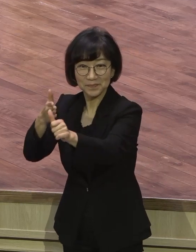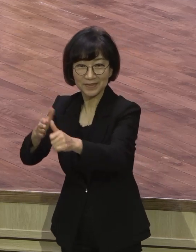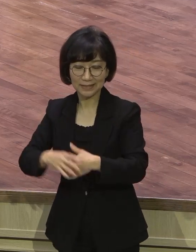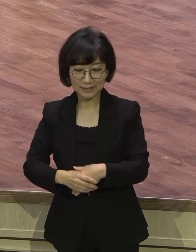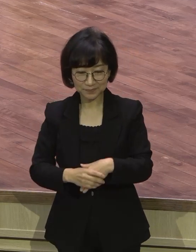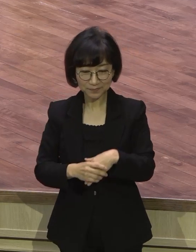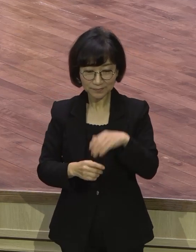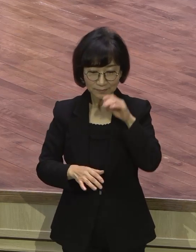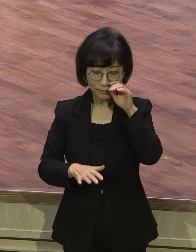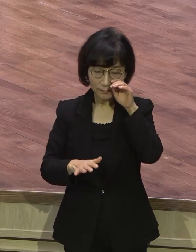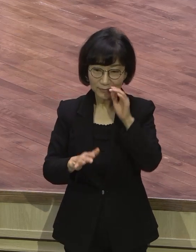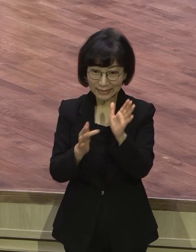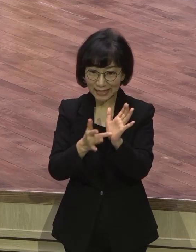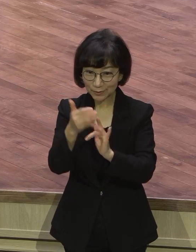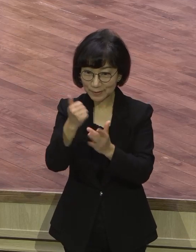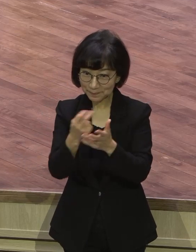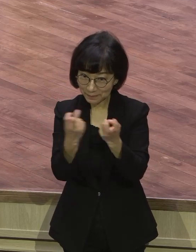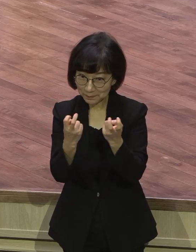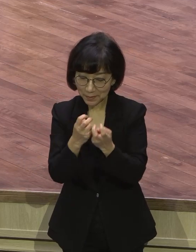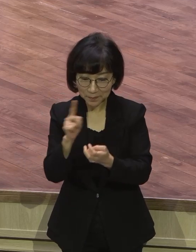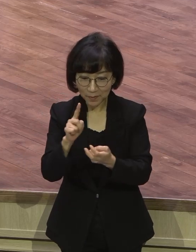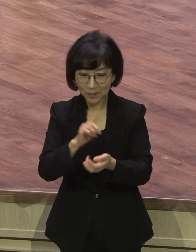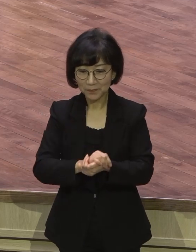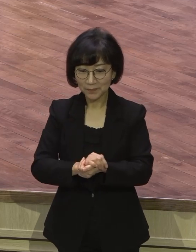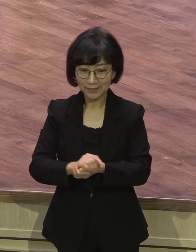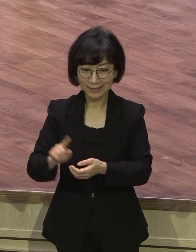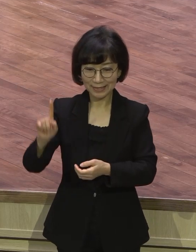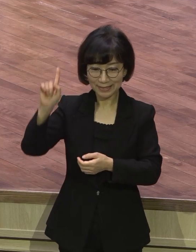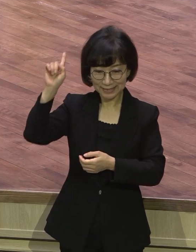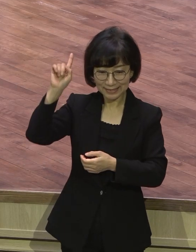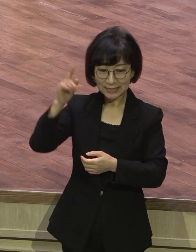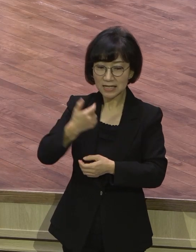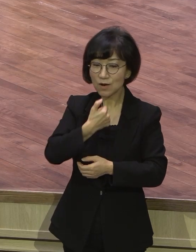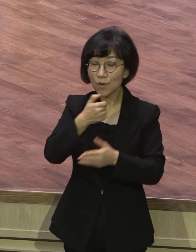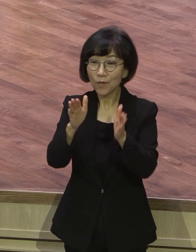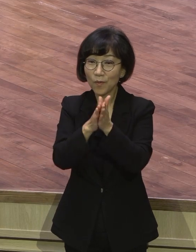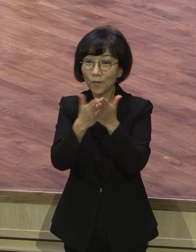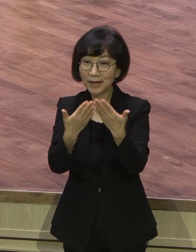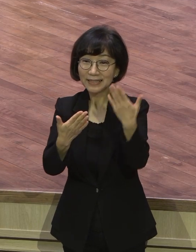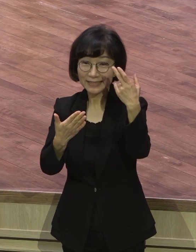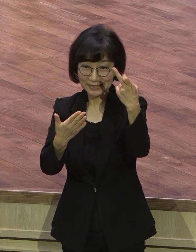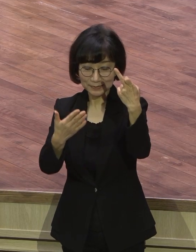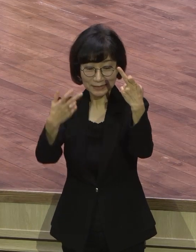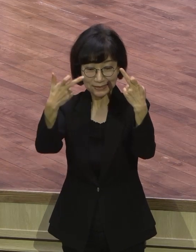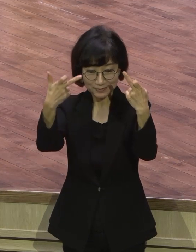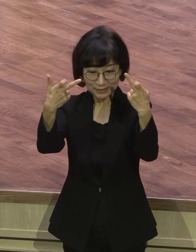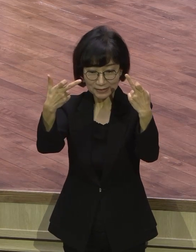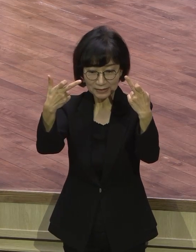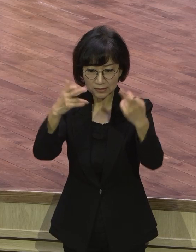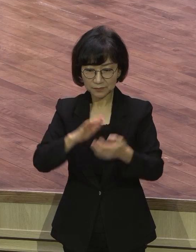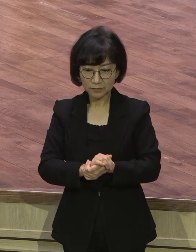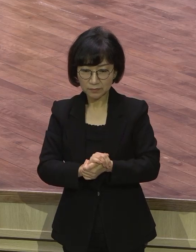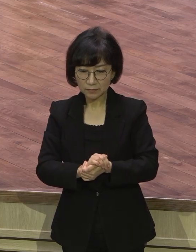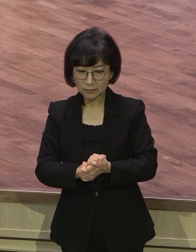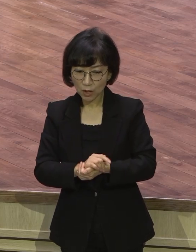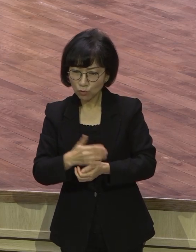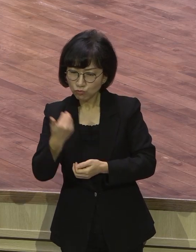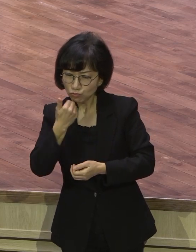예수님의 방법이 나와요. 예수님의 방법. 화면 떼어보세요. 로마서 12장 17절